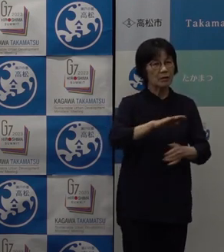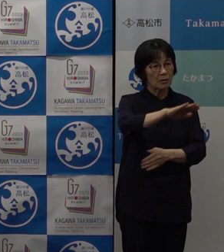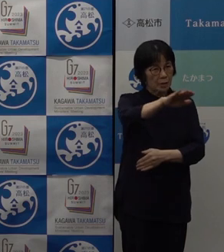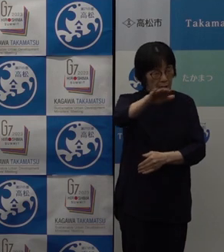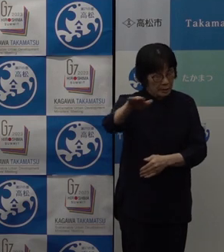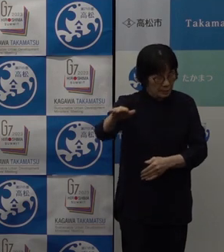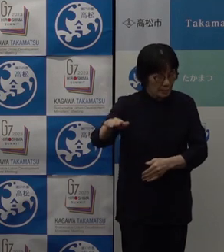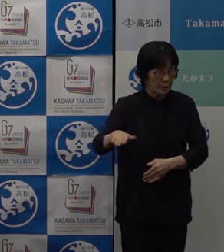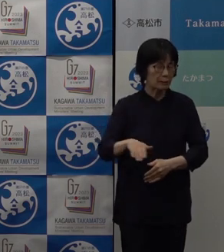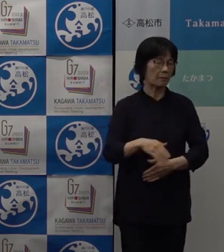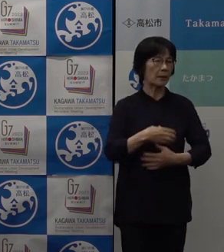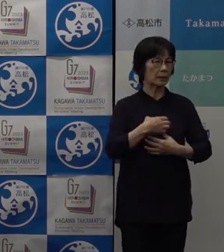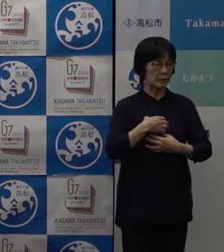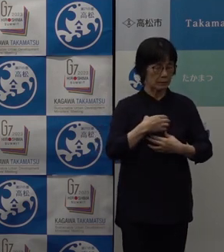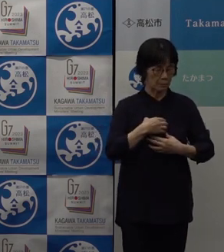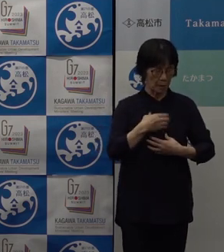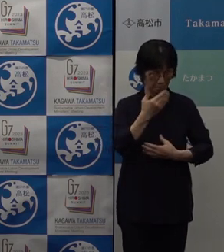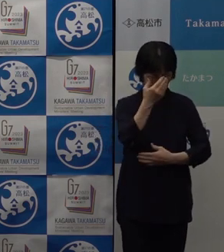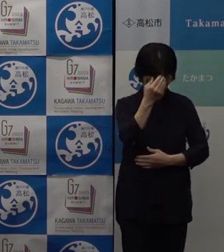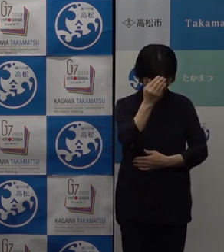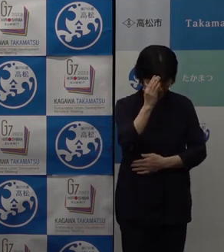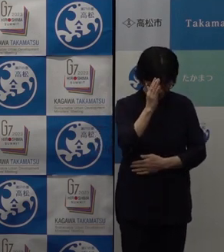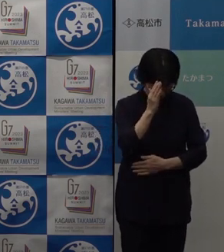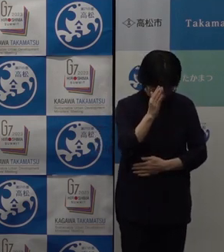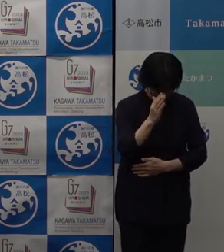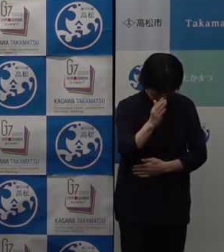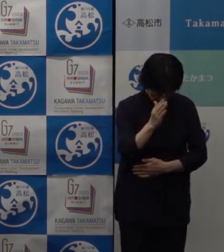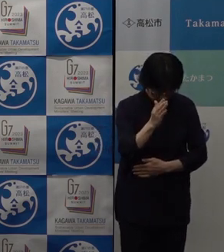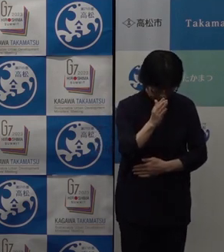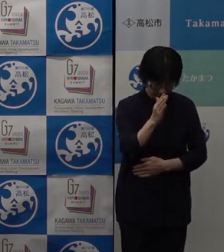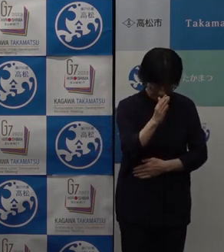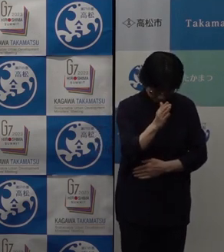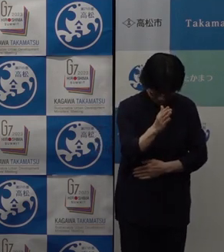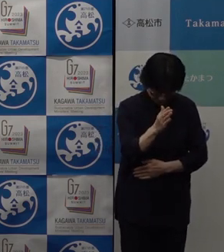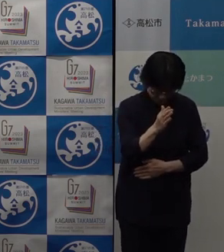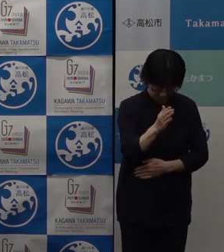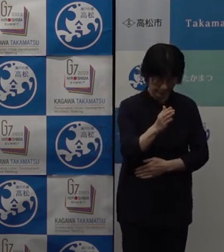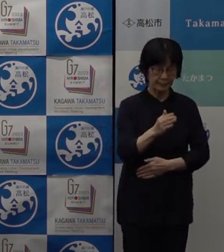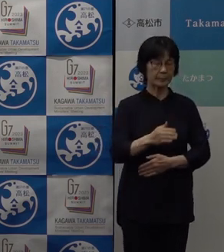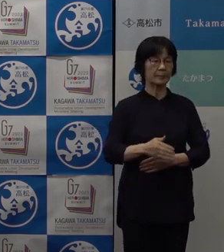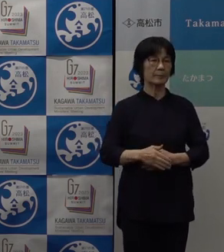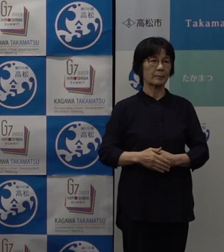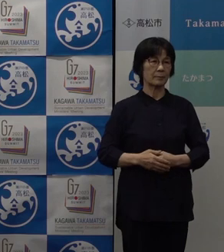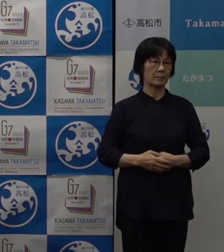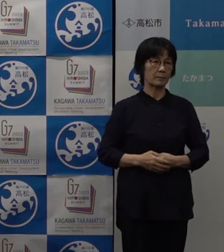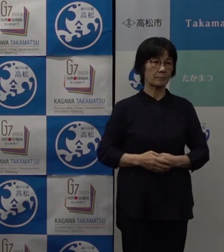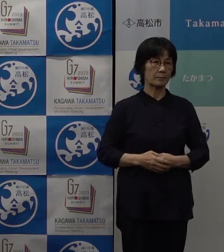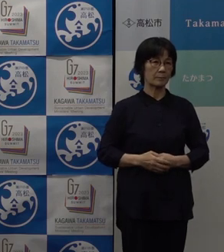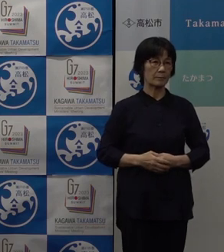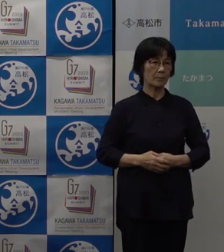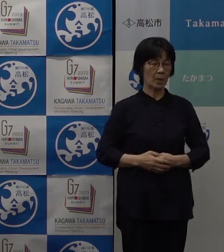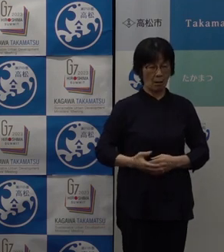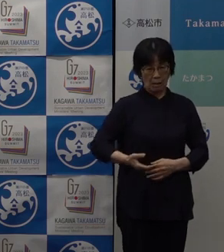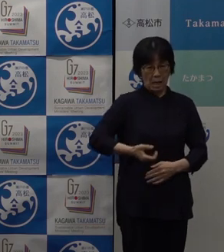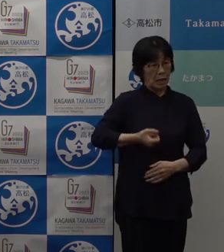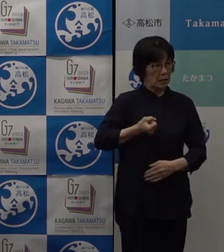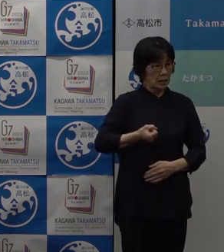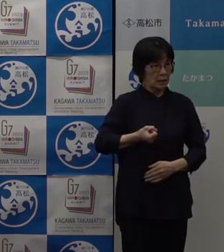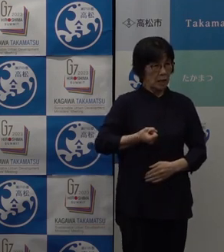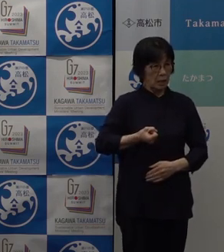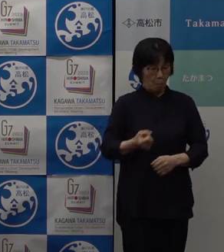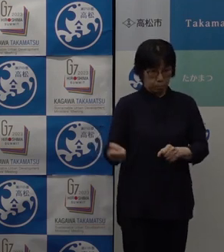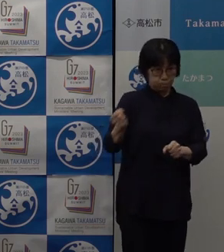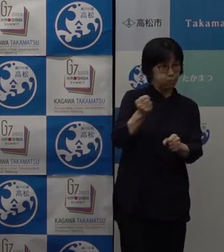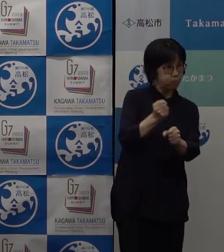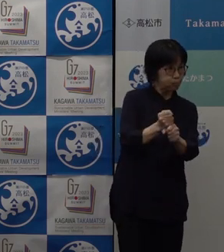心配とご迷惑をおかけしましたこと、改めてお詫びを申し上げたいと存じます。信頼の回復に向けて